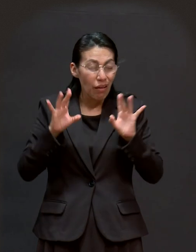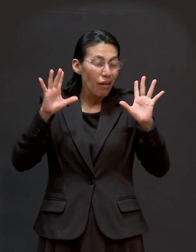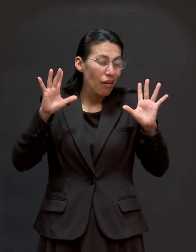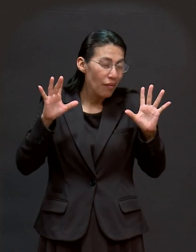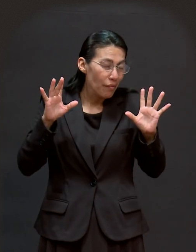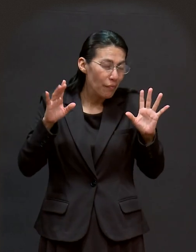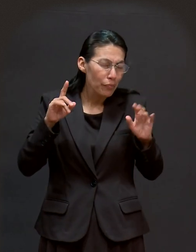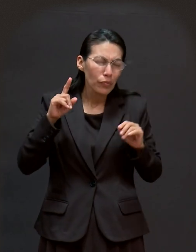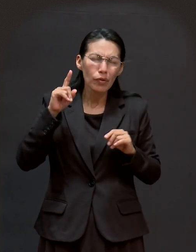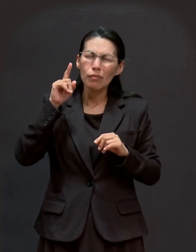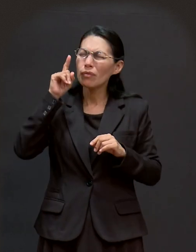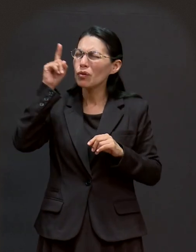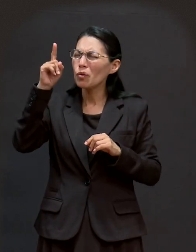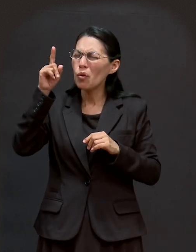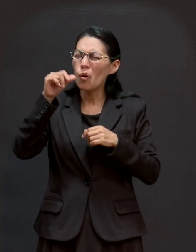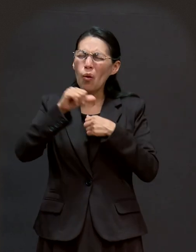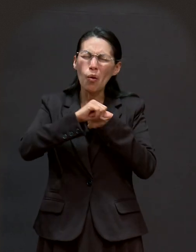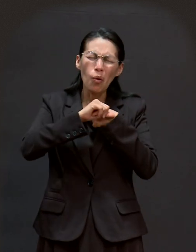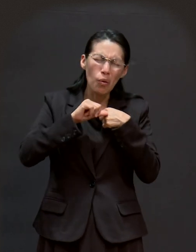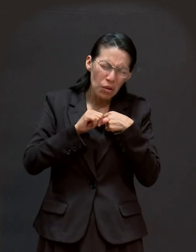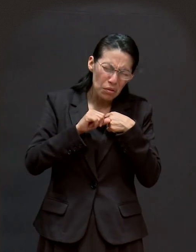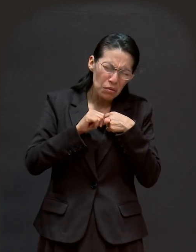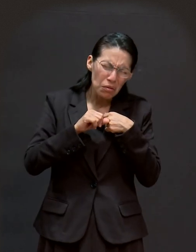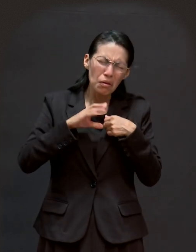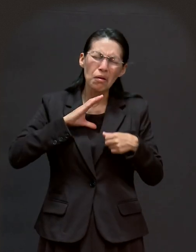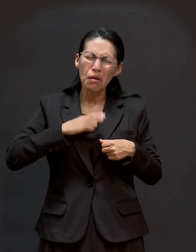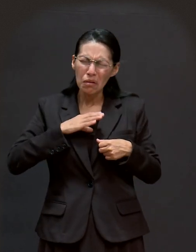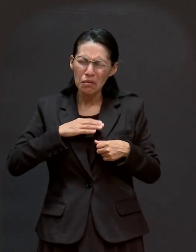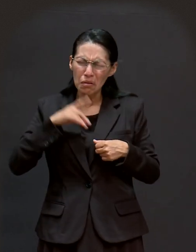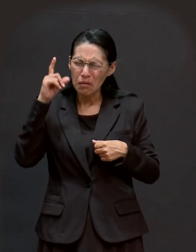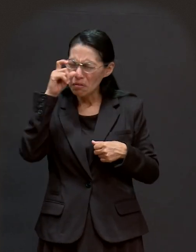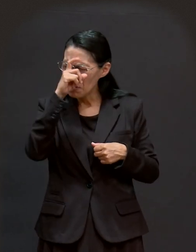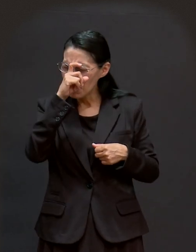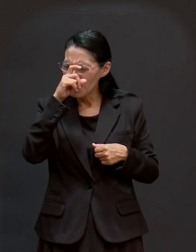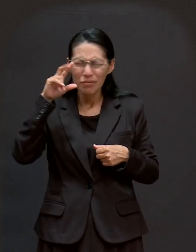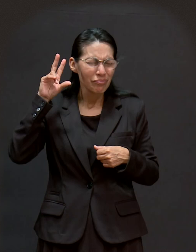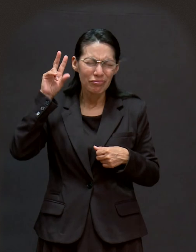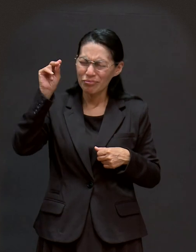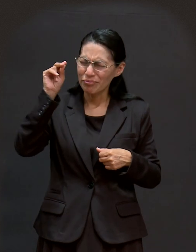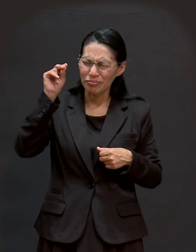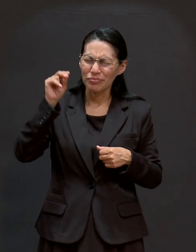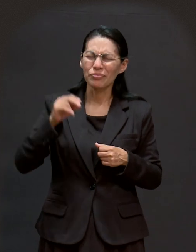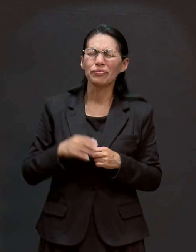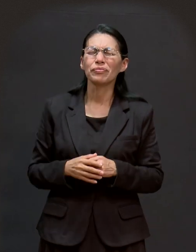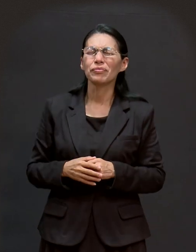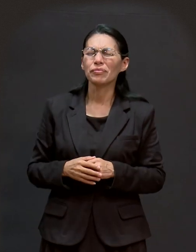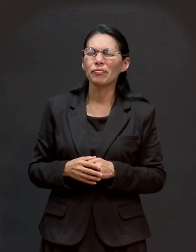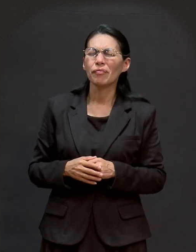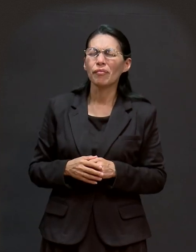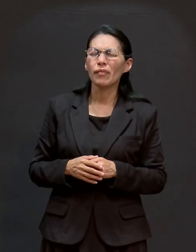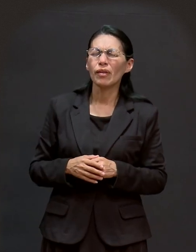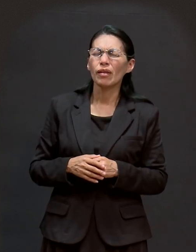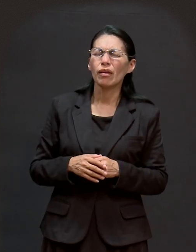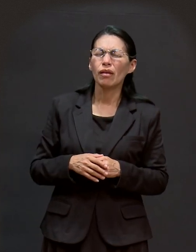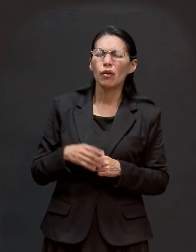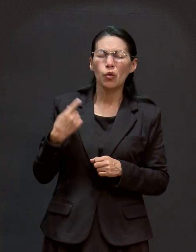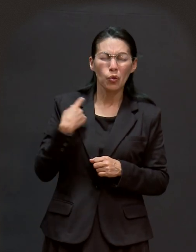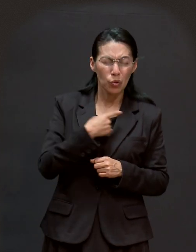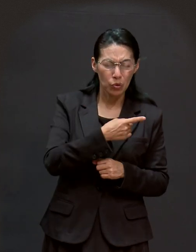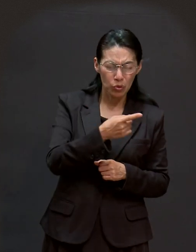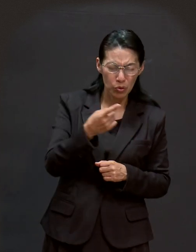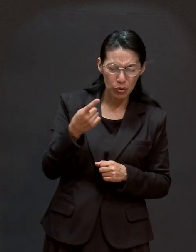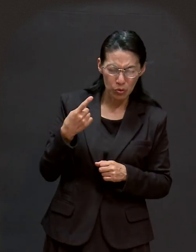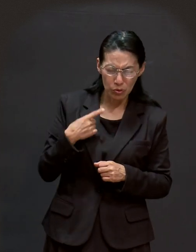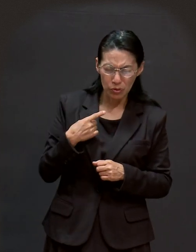una operación no es difícil un cáncer no es desafío sin embargo traemos